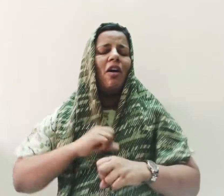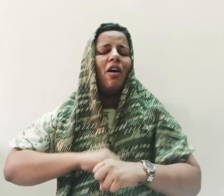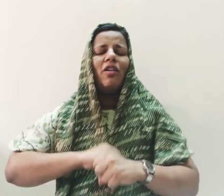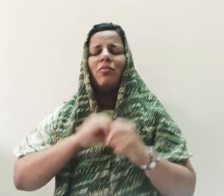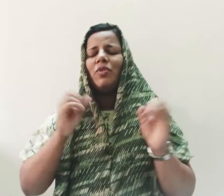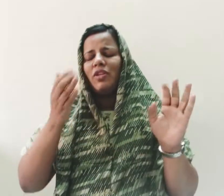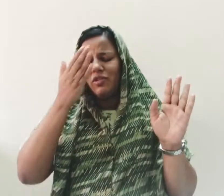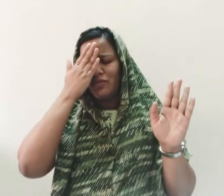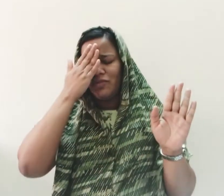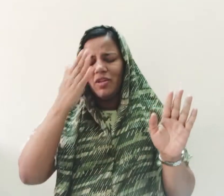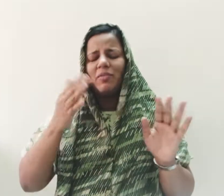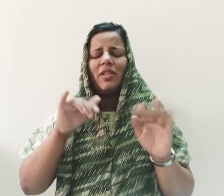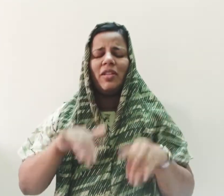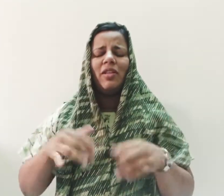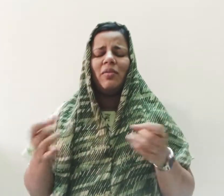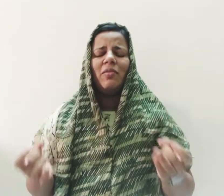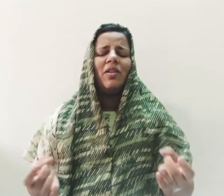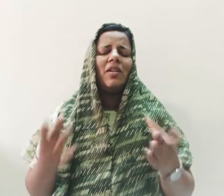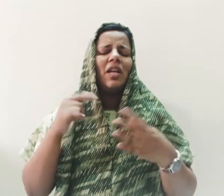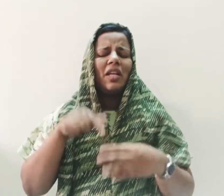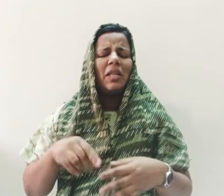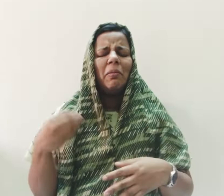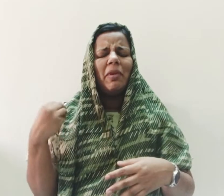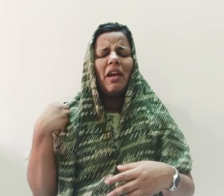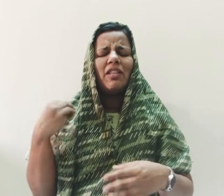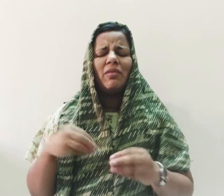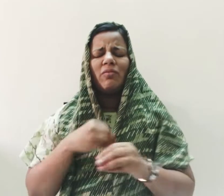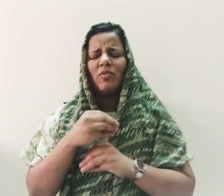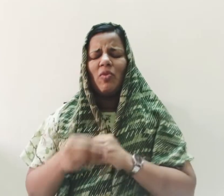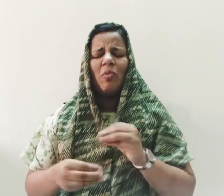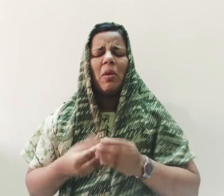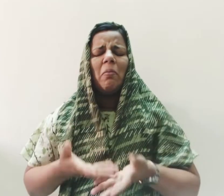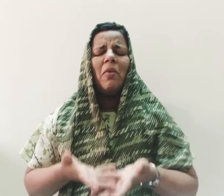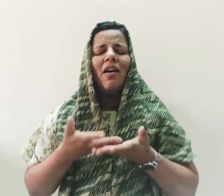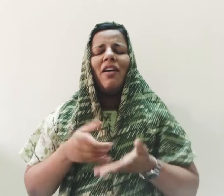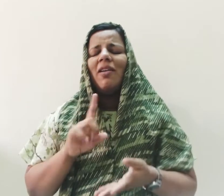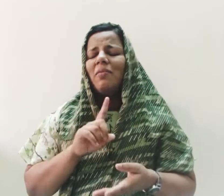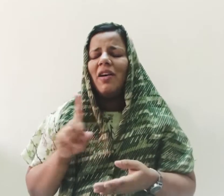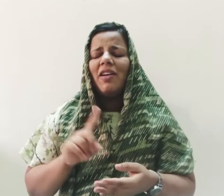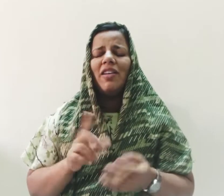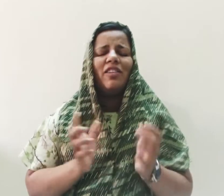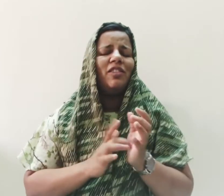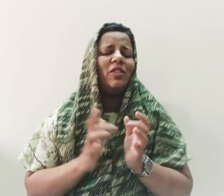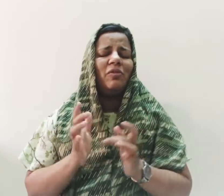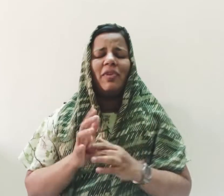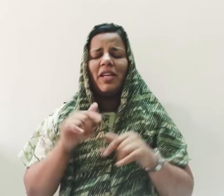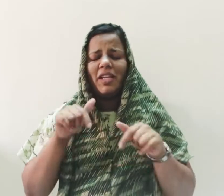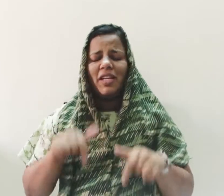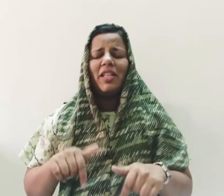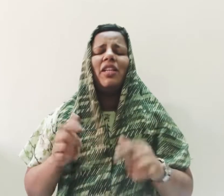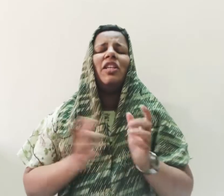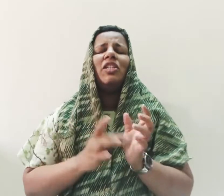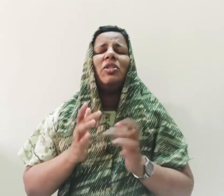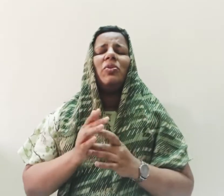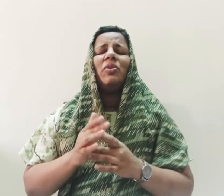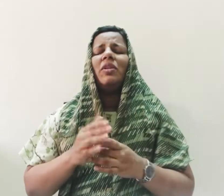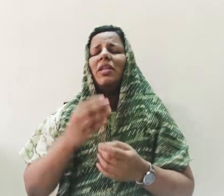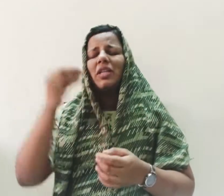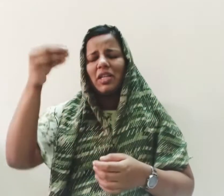അത്ഭുതത്തിന് സ്തോത്രം. ഇന്ന് പകൽക്കാലം തൻ്റെ മക്കൾ ഏത് വിഷയത്തിൽ ഭയങ്കരമായി ഭാരപ്പെട്ടിരിക്കുന്നു, അതിനകത്ത് ദൈവം കൃപ ചെയ്യണമേ.